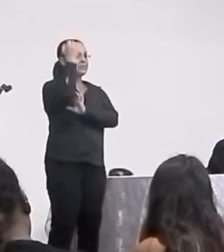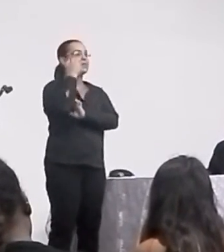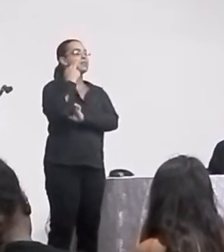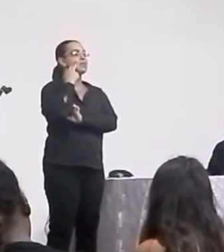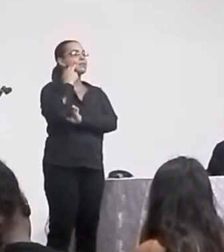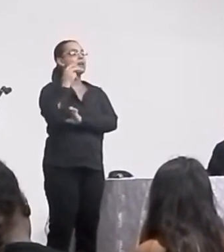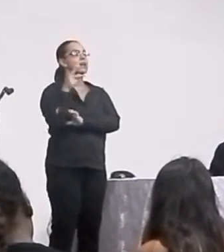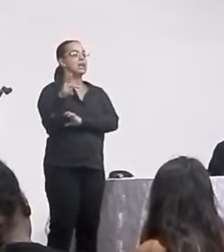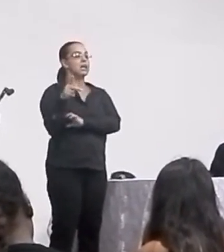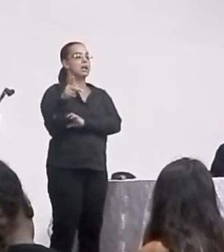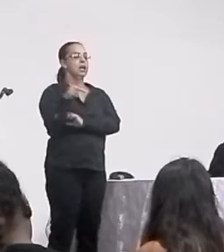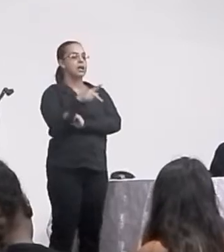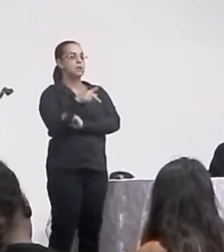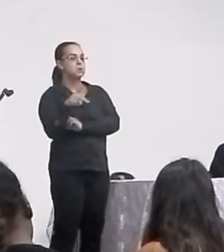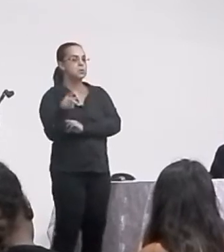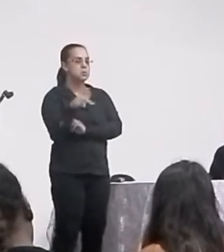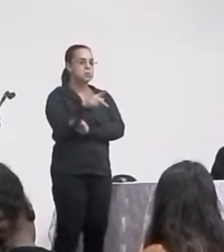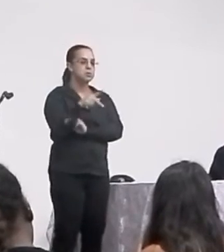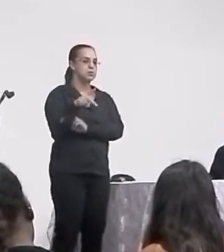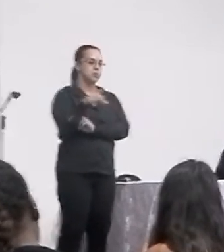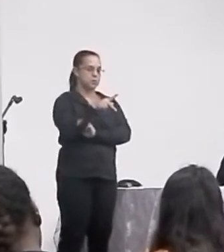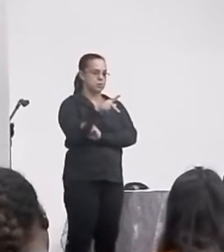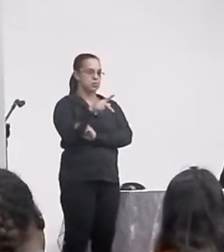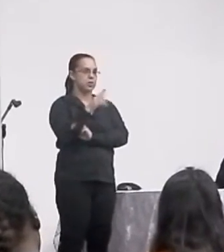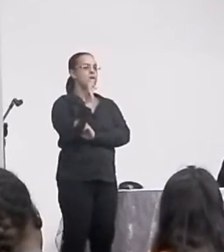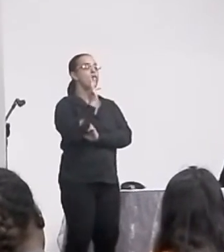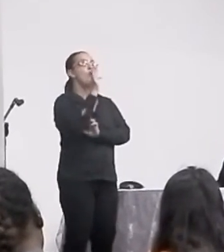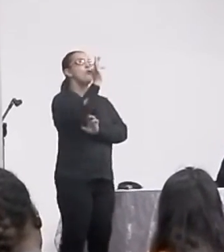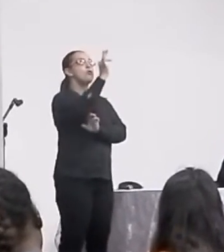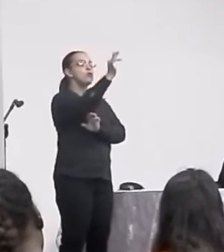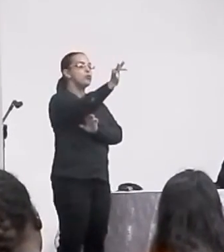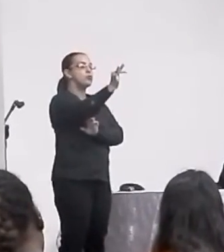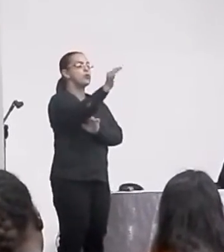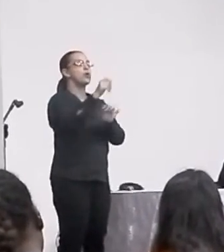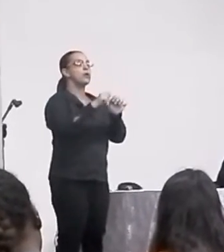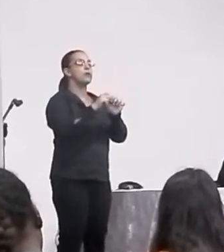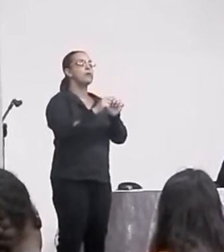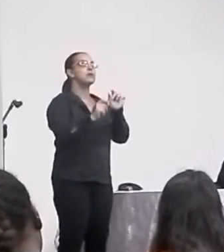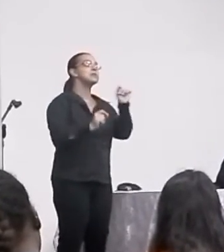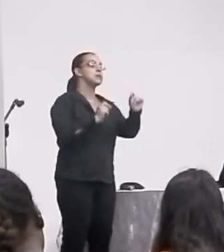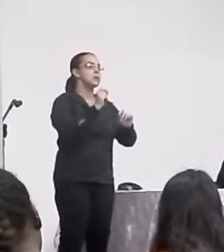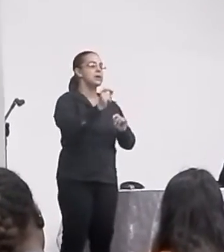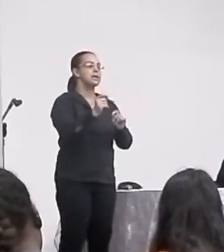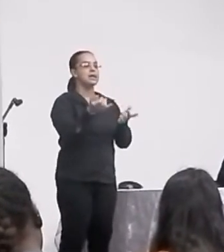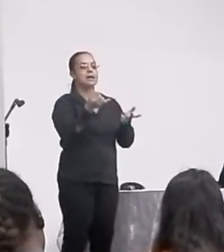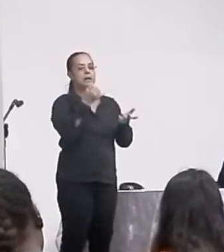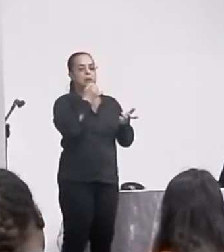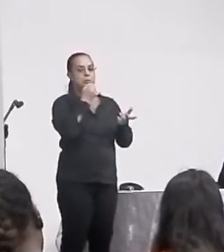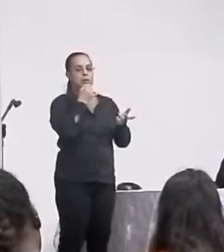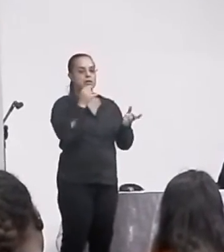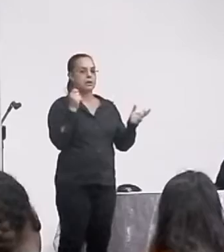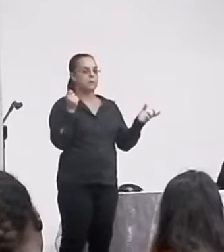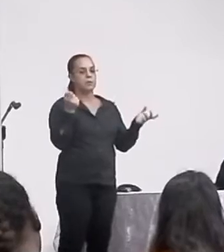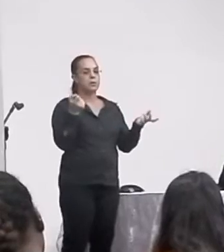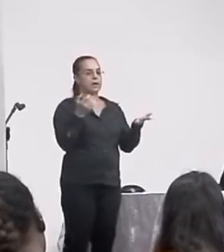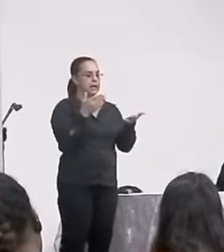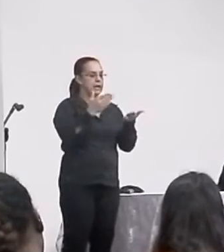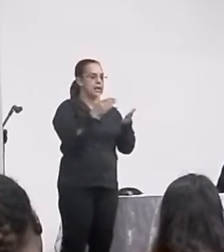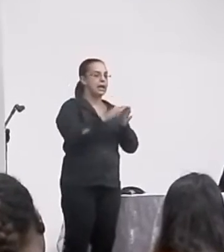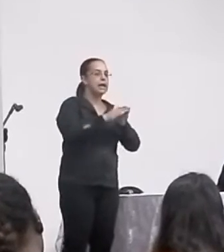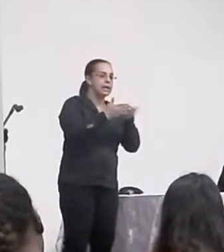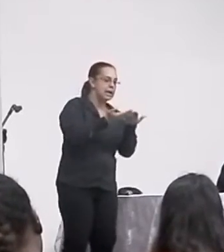se expor, entre outras coisas, ao número de clássicos. Podem ser os